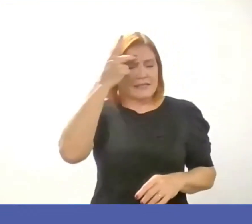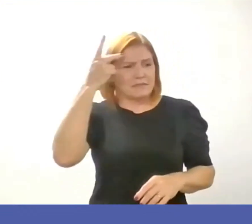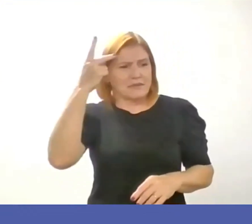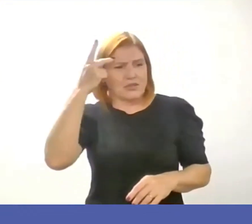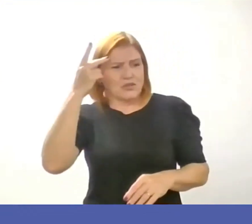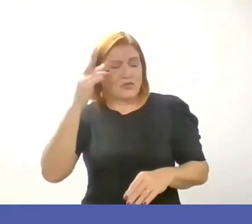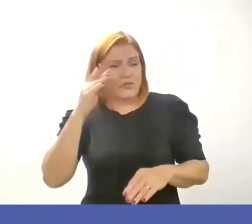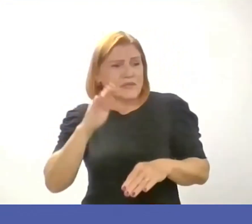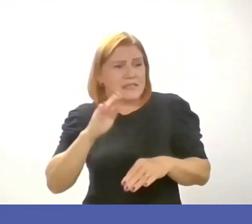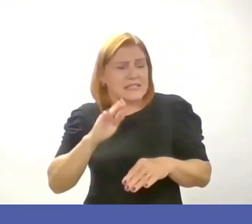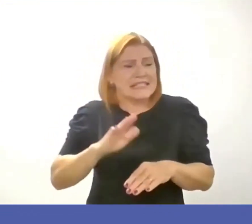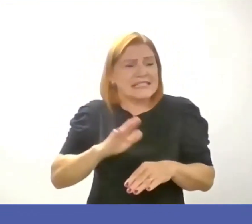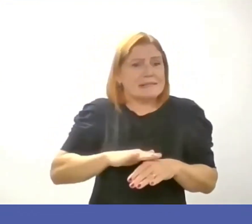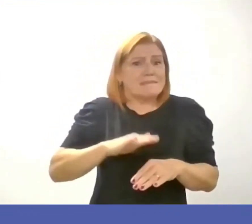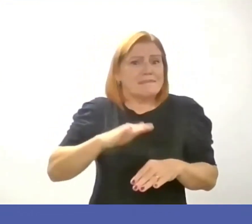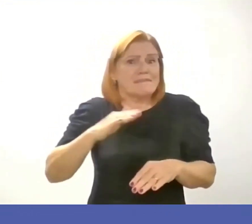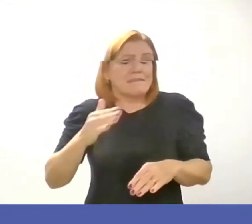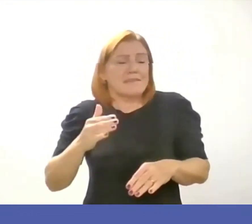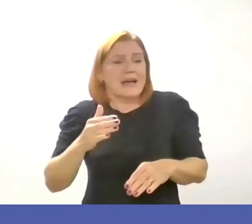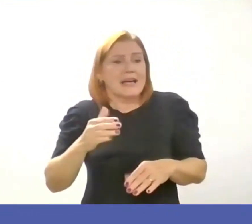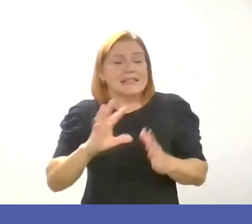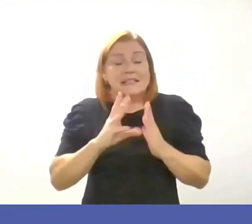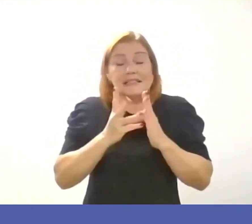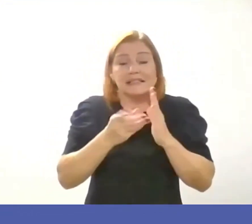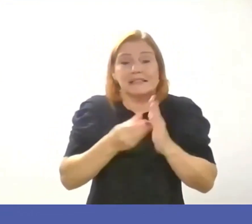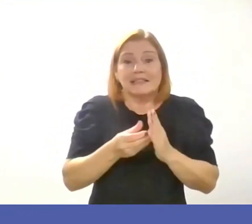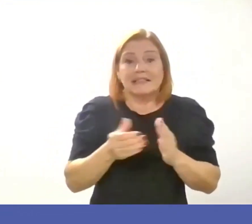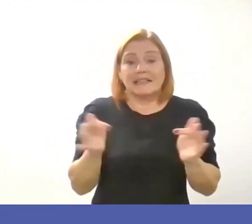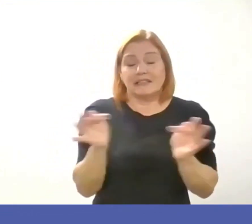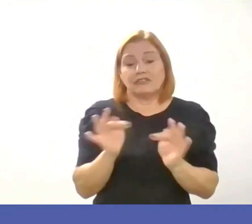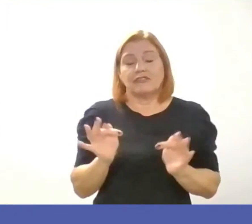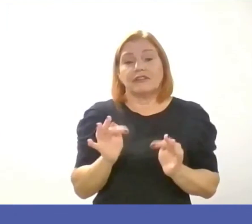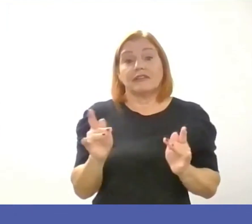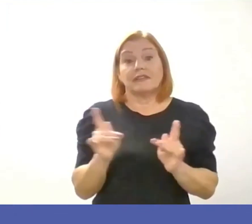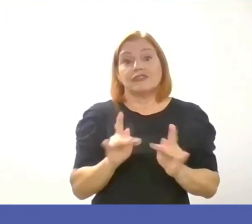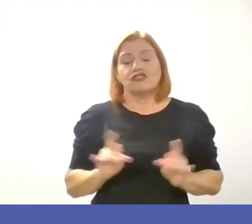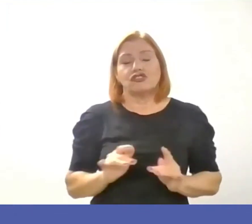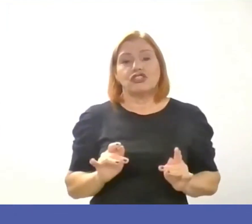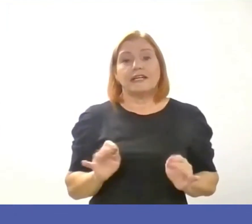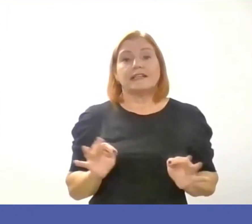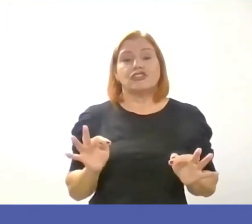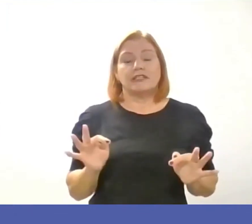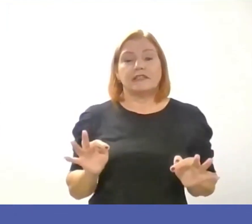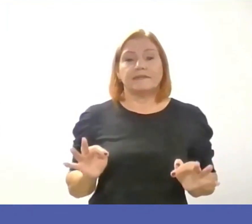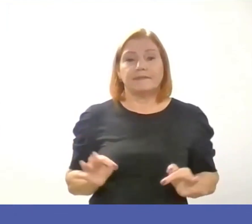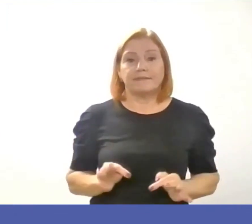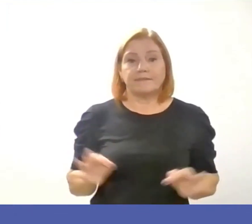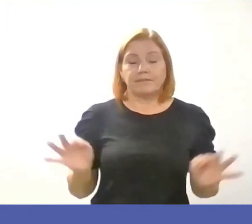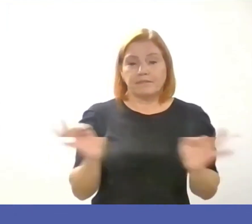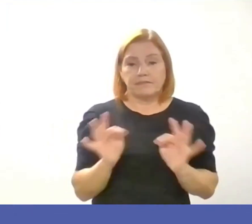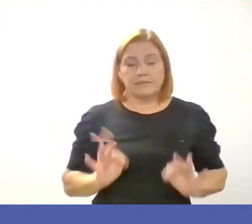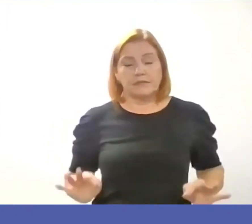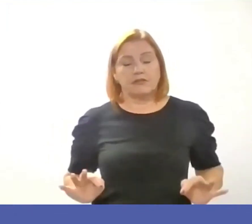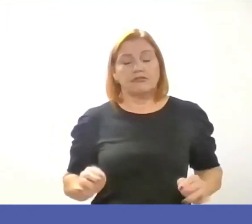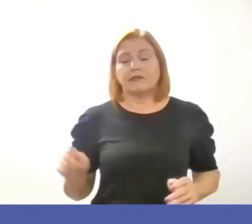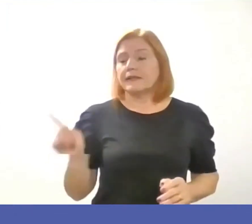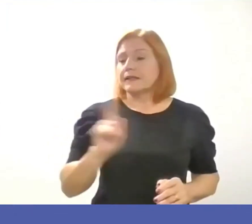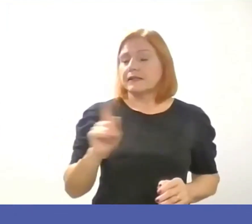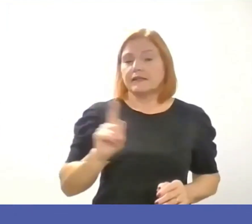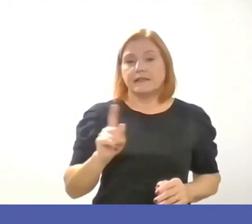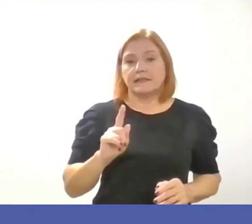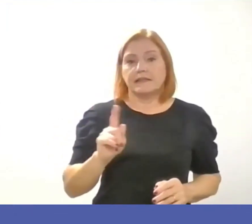se contaminaram. Os demais de Tiatira, sabe quem eram? Os